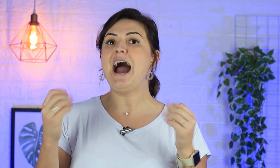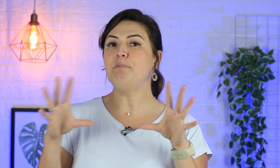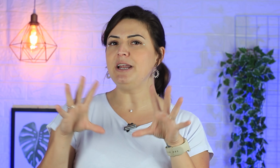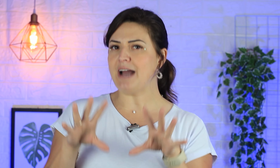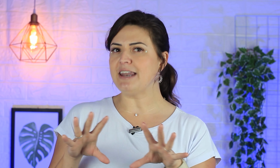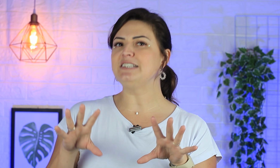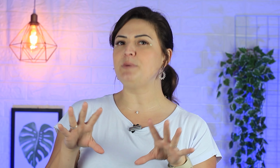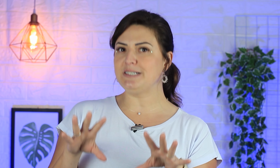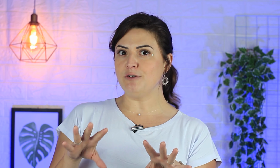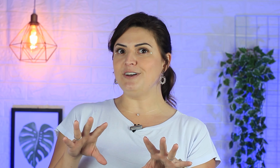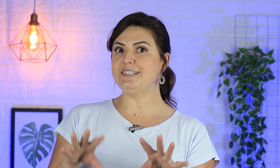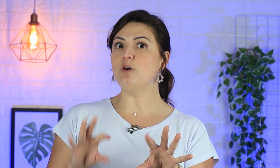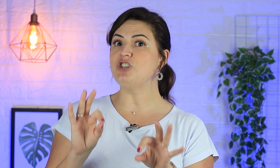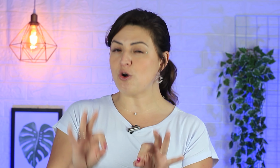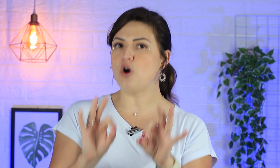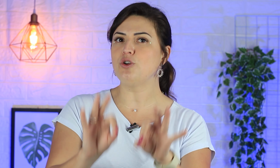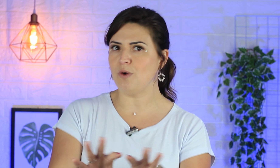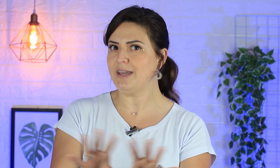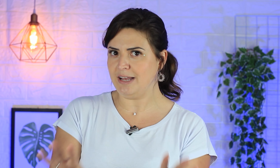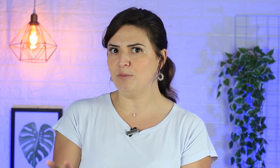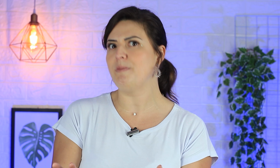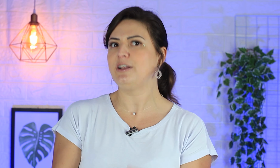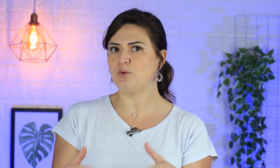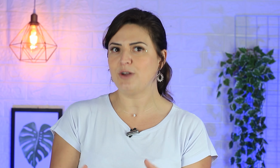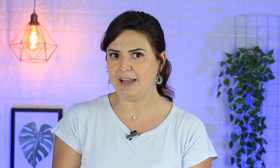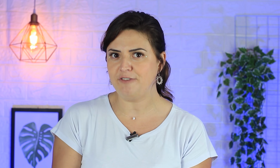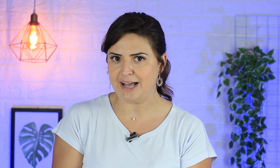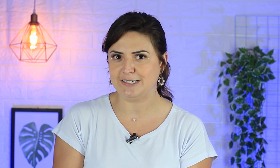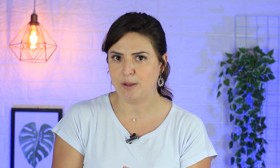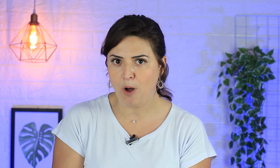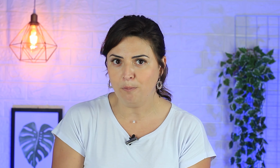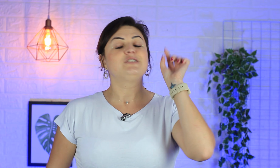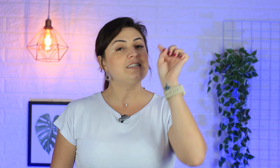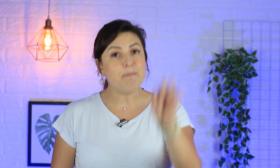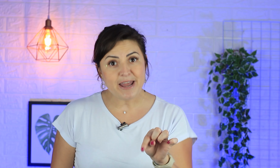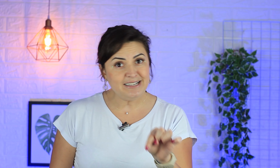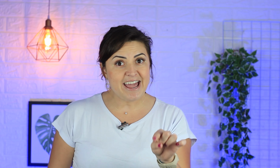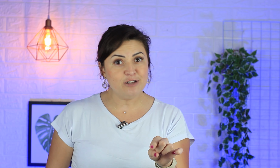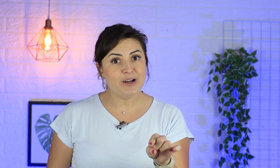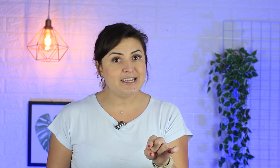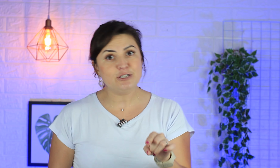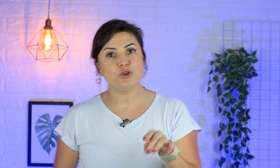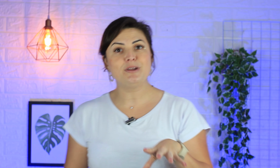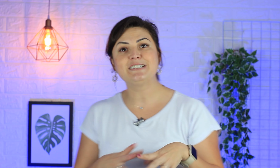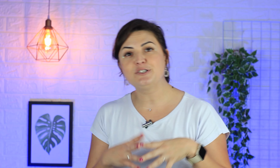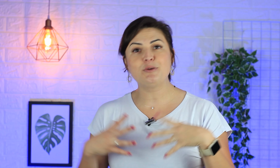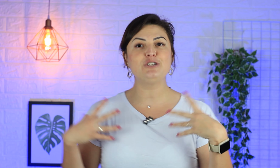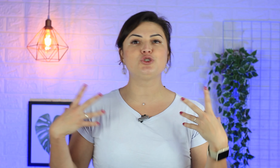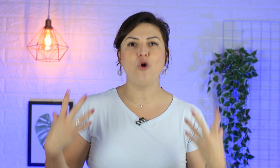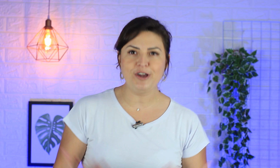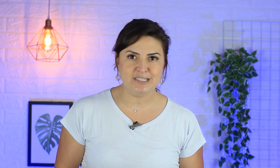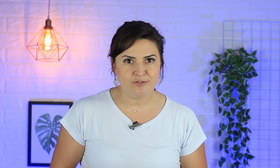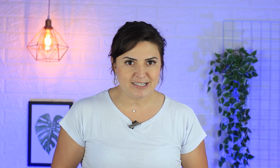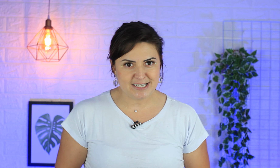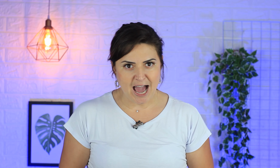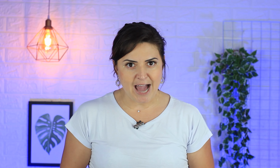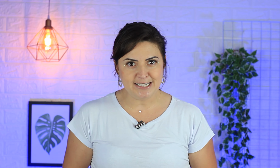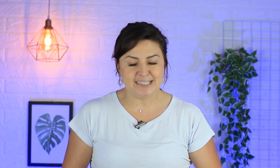aplicar a expressão facial de acordo com aquele momento, com aquela frase, tá bom? Você tá aprendendo aqui sobre as expressões faciais,